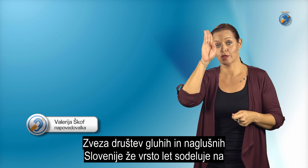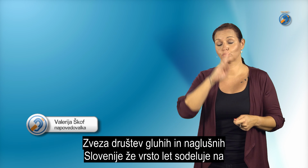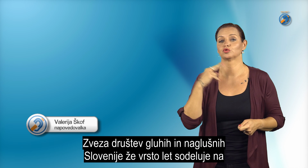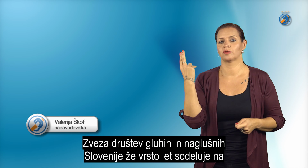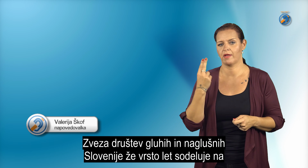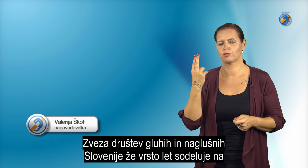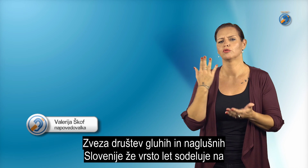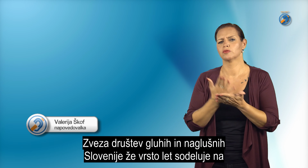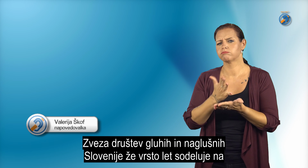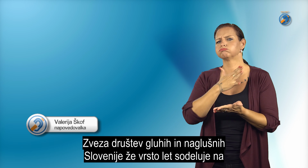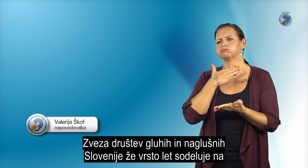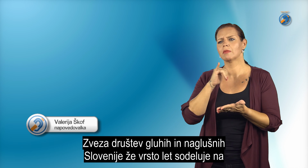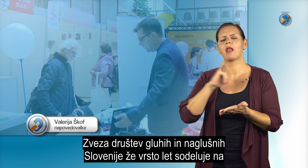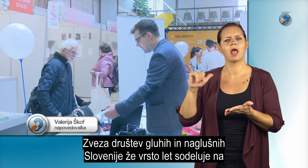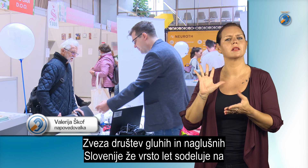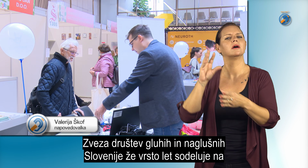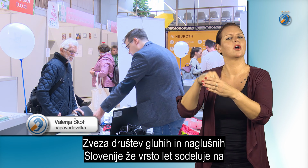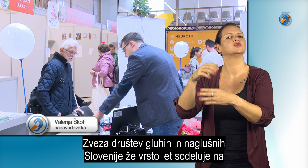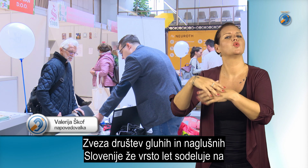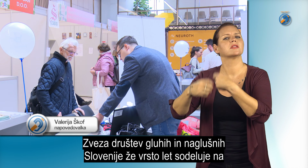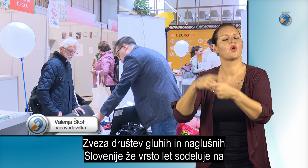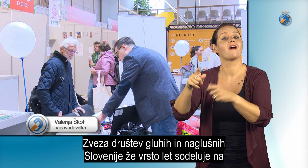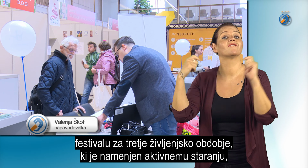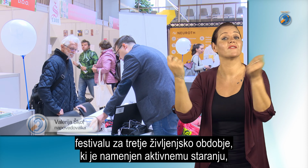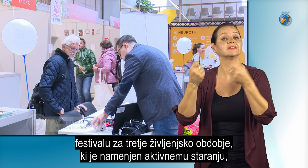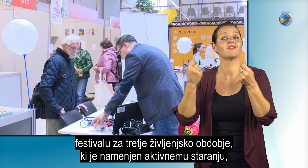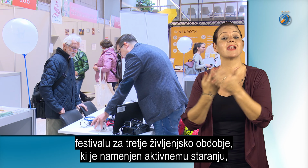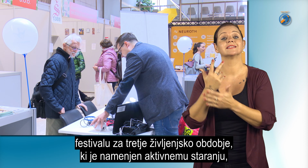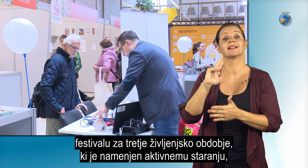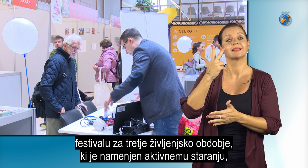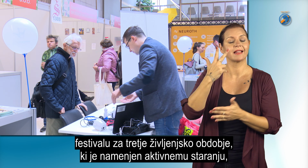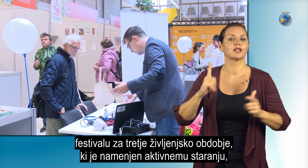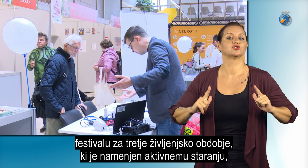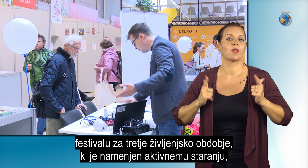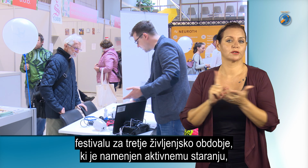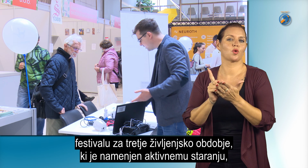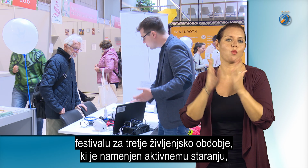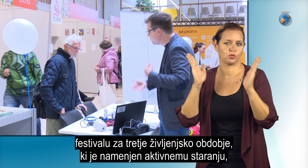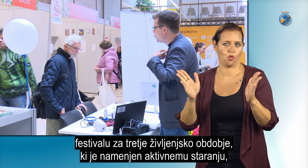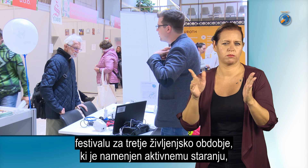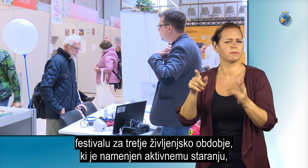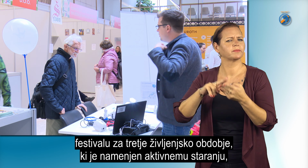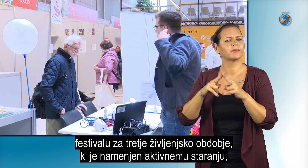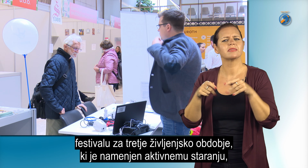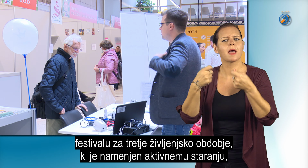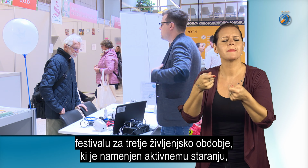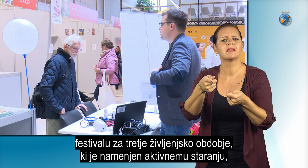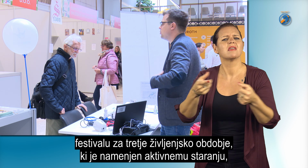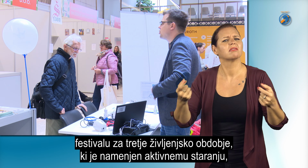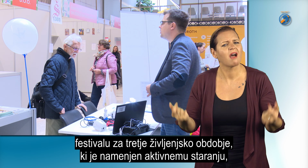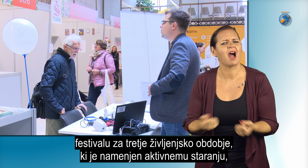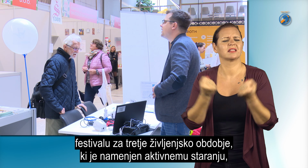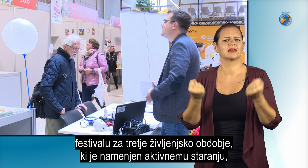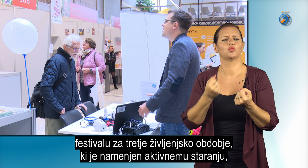Zveza društev gluhih in naglušnih Slovenije že vrsto let sodeluje na festivalu za tretje življenjsko obdobje, ki je namenjen